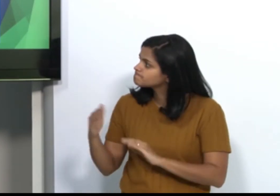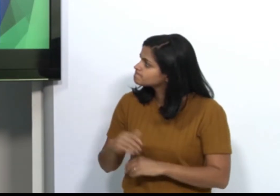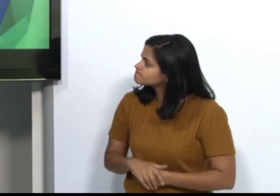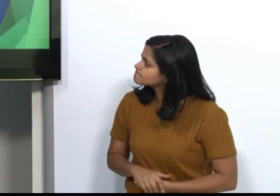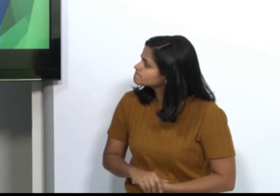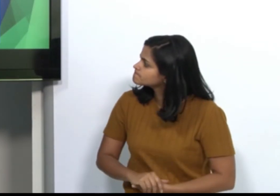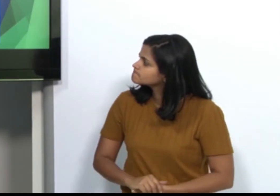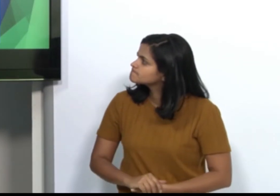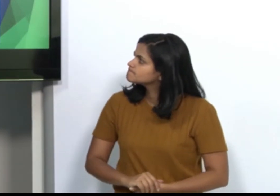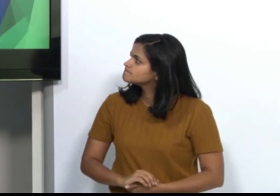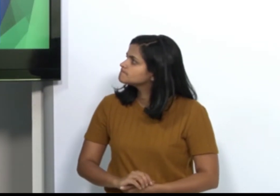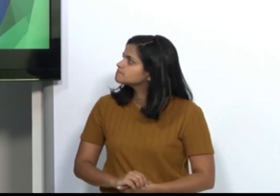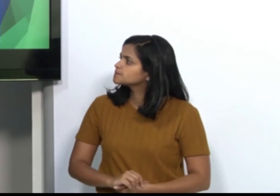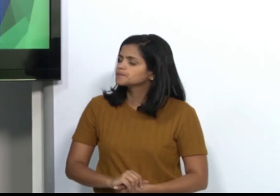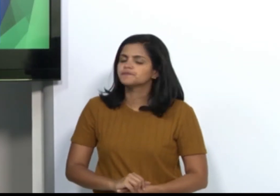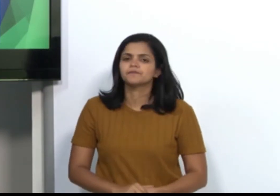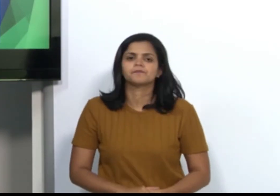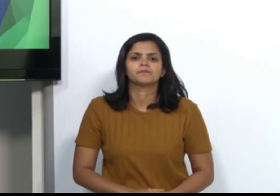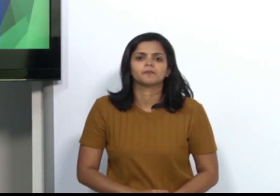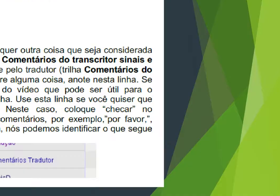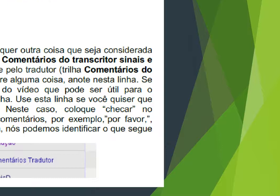vai me auxiliar com o tempo do vídeo.